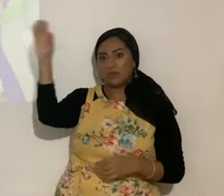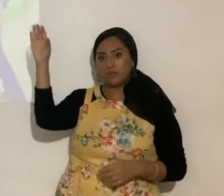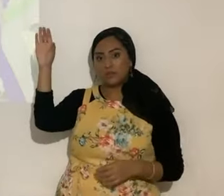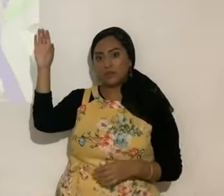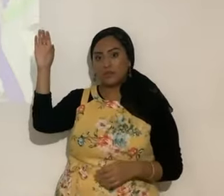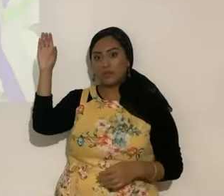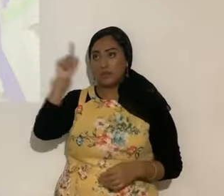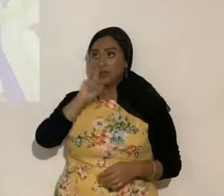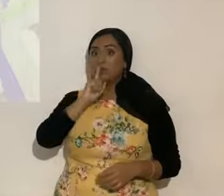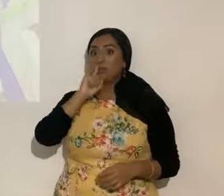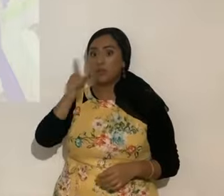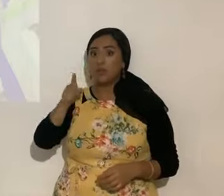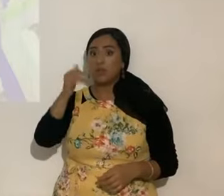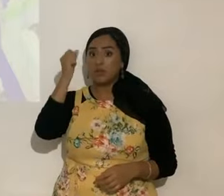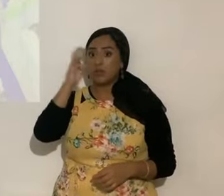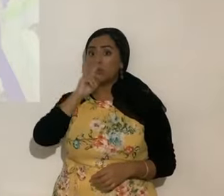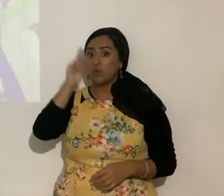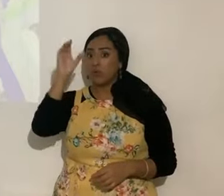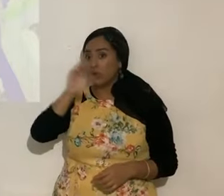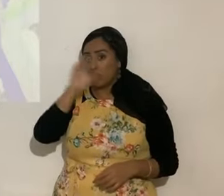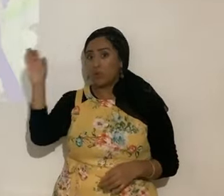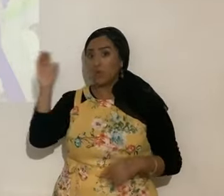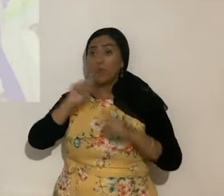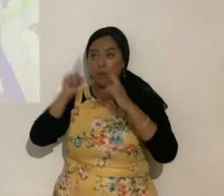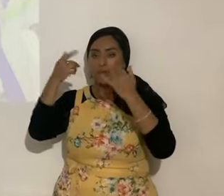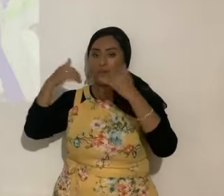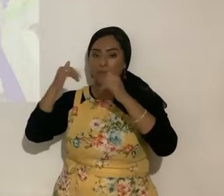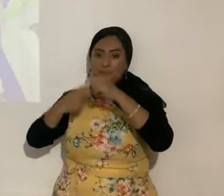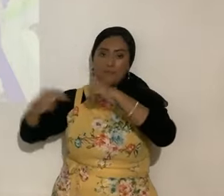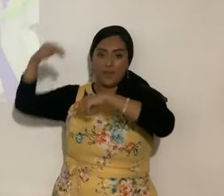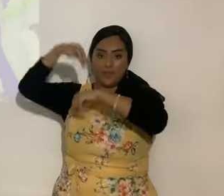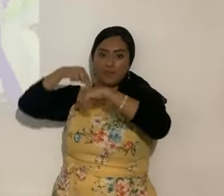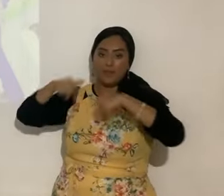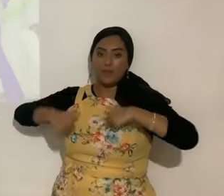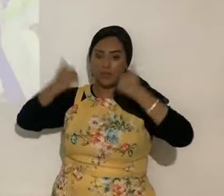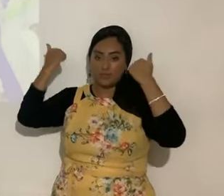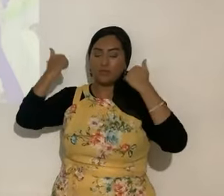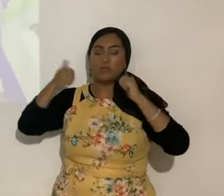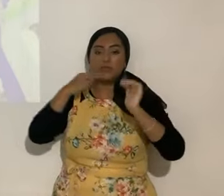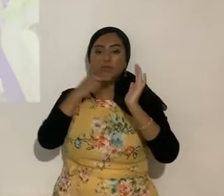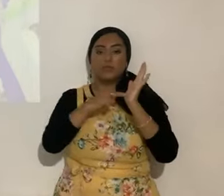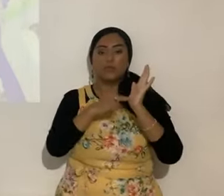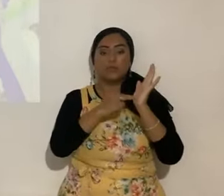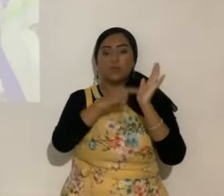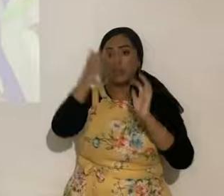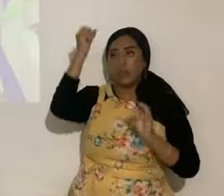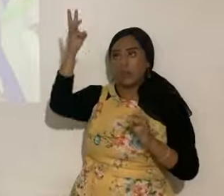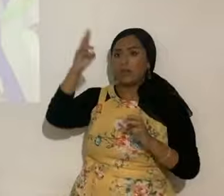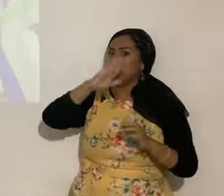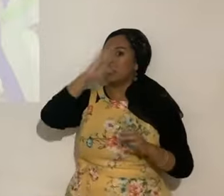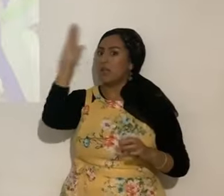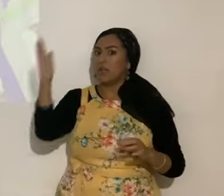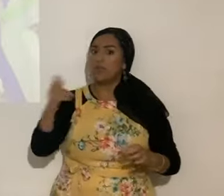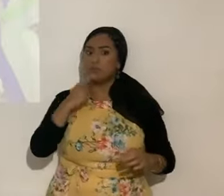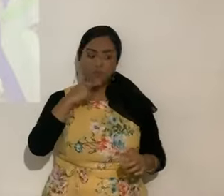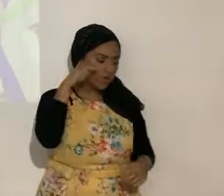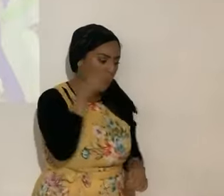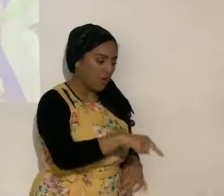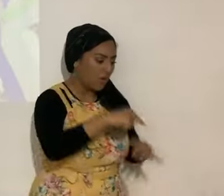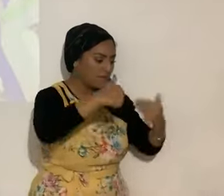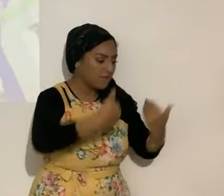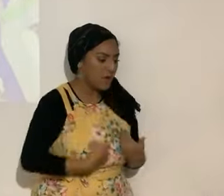Y en realidad murió, pero resucitó. Ahora, anótale tus apuntes. Yahshua nunca te ha echado en